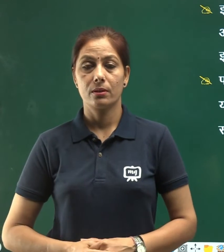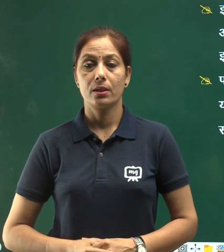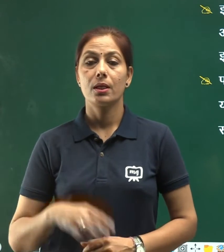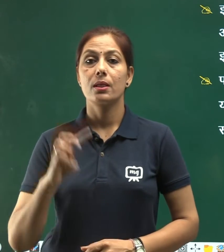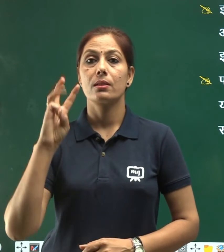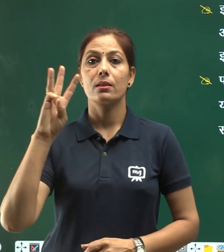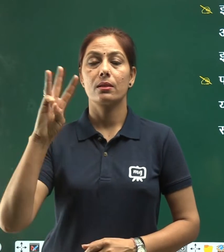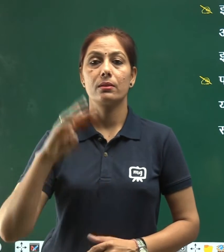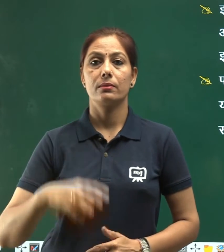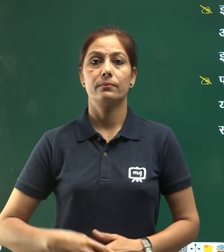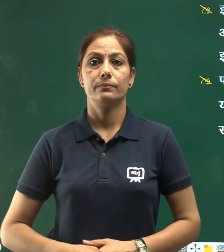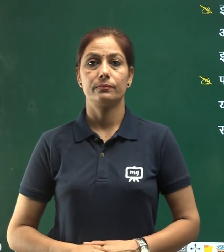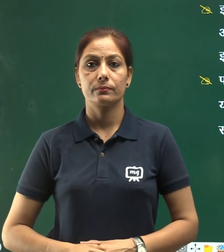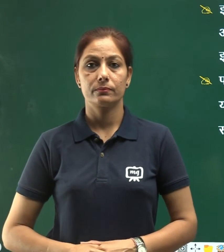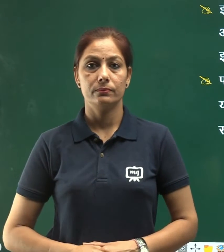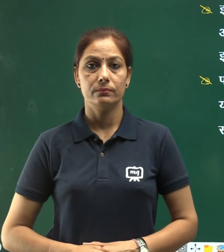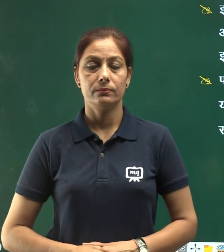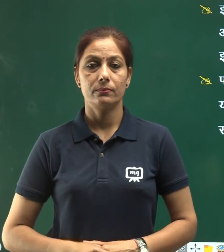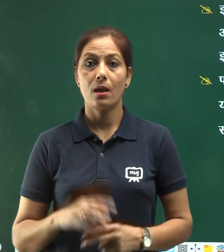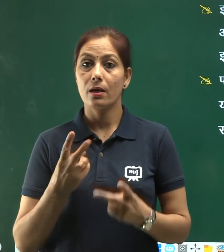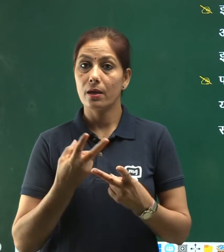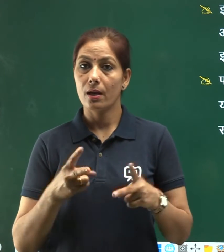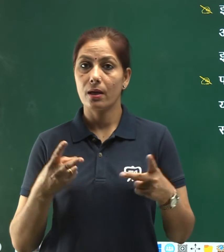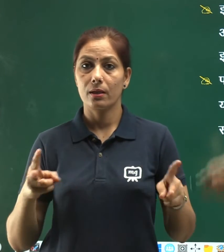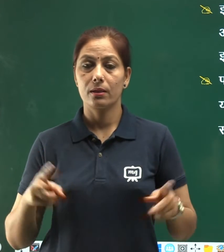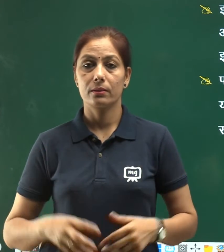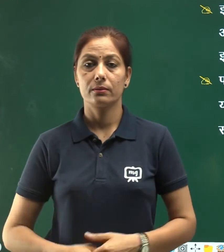3 अलग अलग